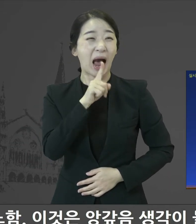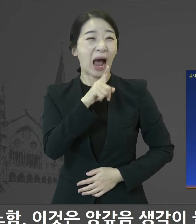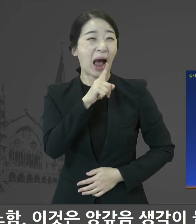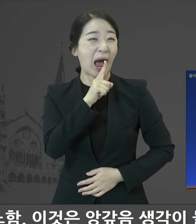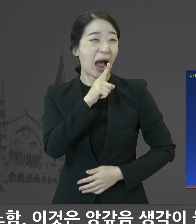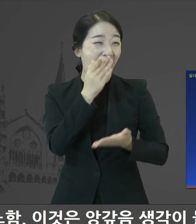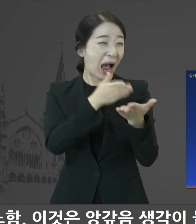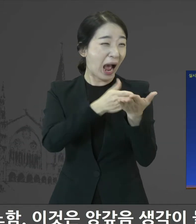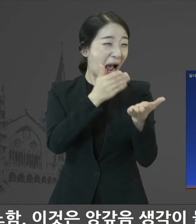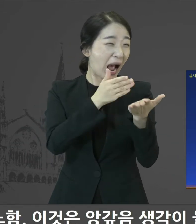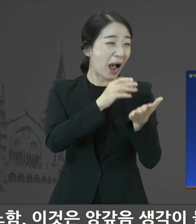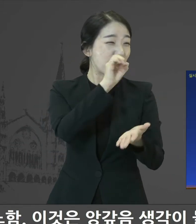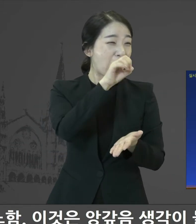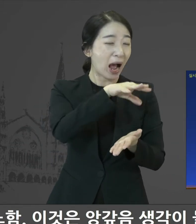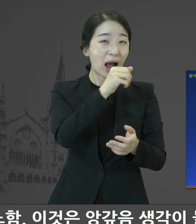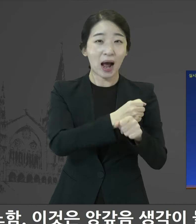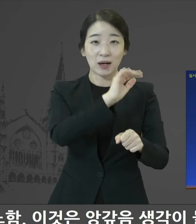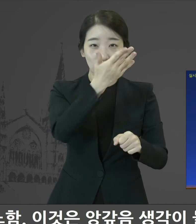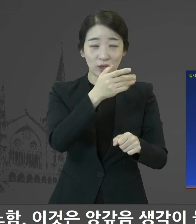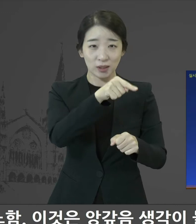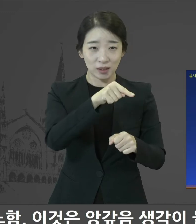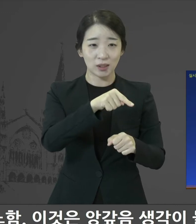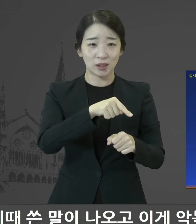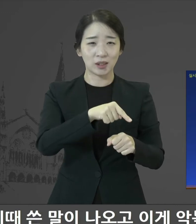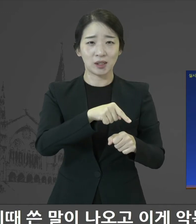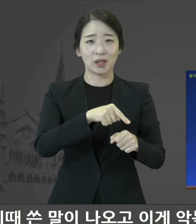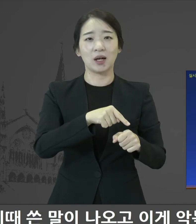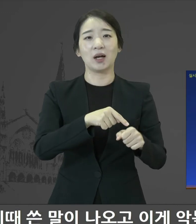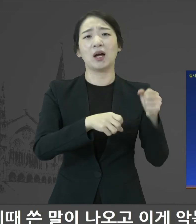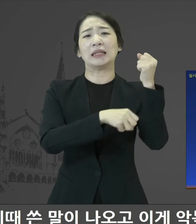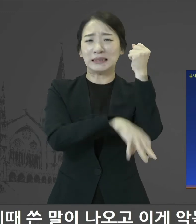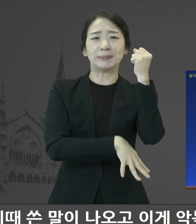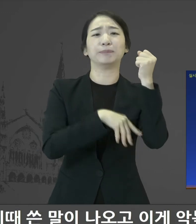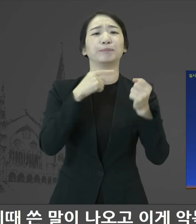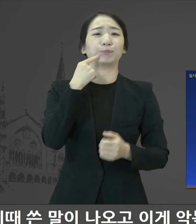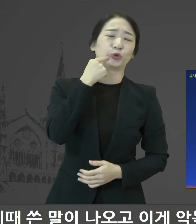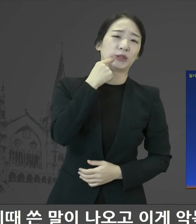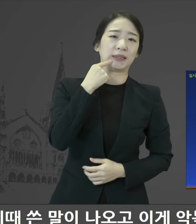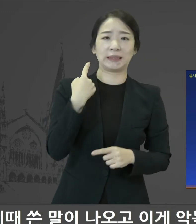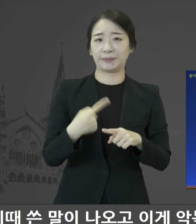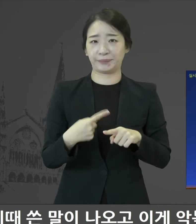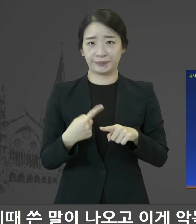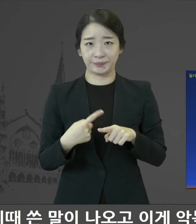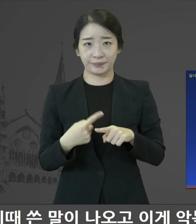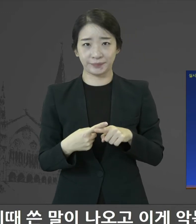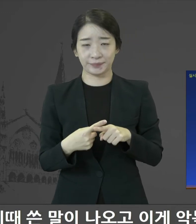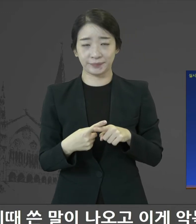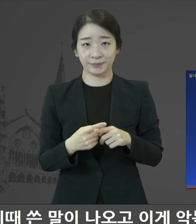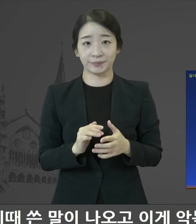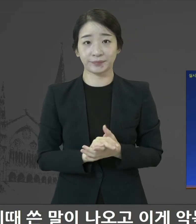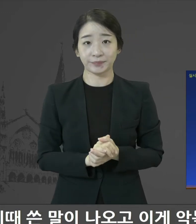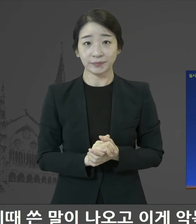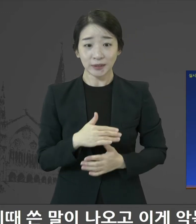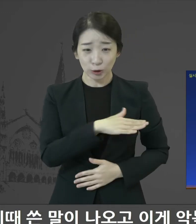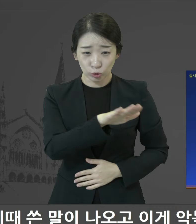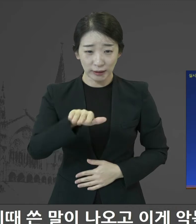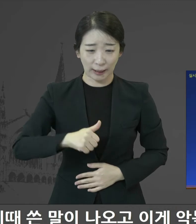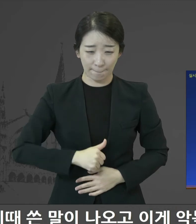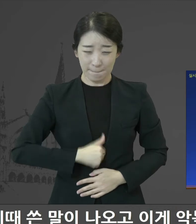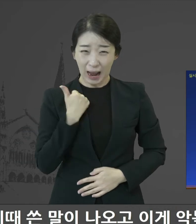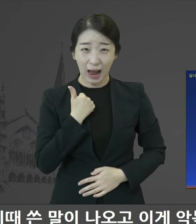말이라는 거죠. 그래서 사람의 분냄을 요 세 가지 단어로 정리해 두면 우리가 이